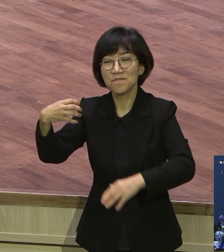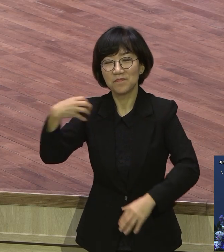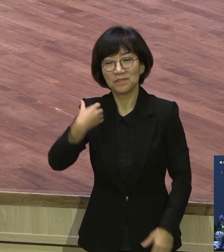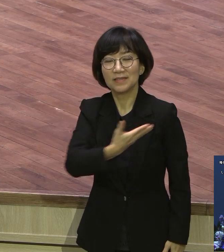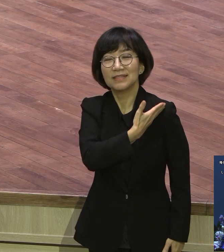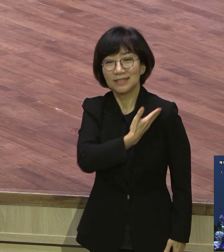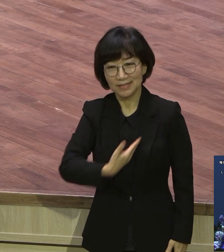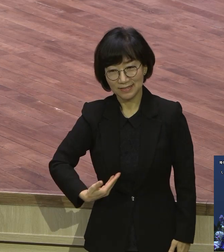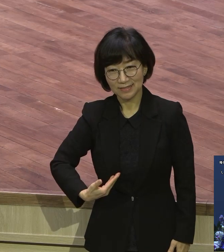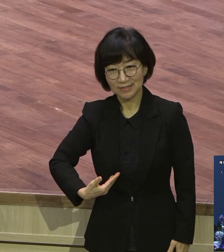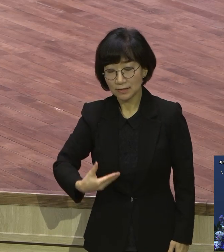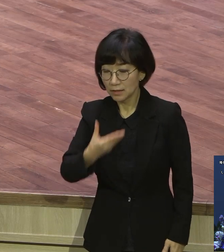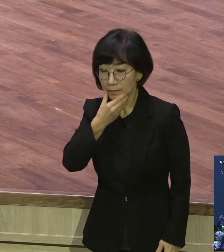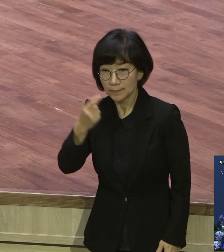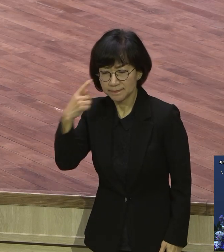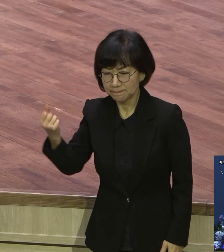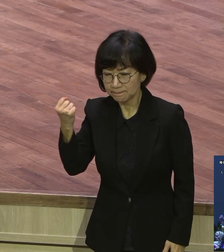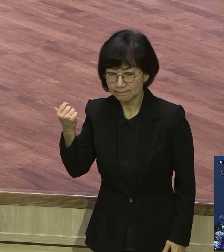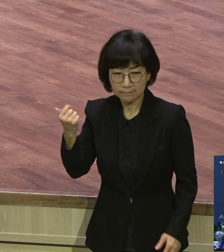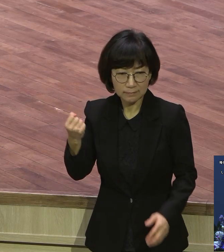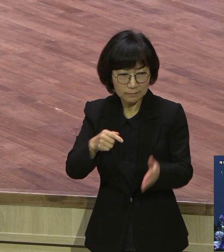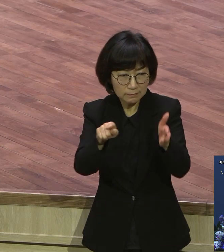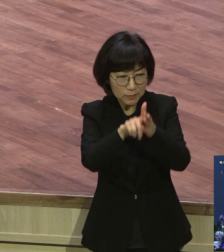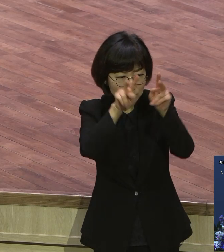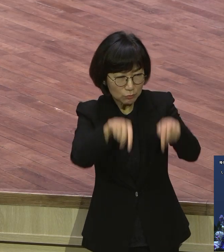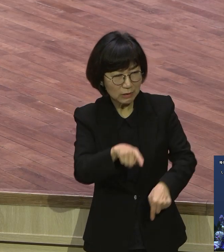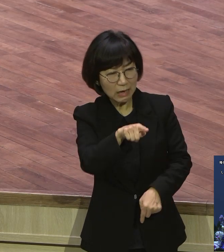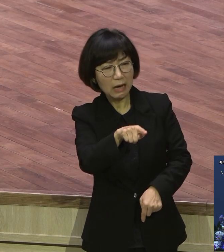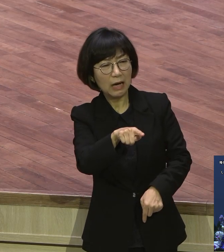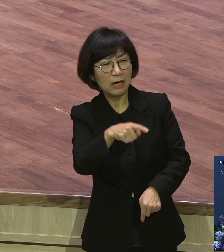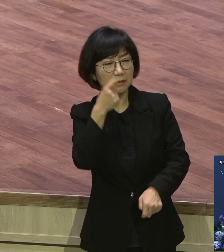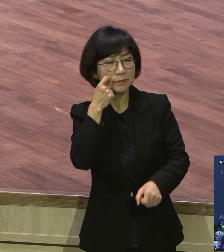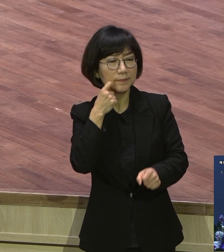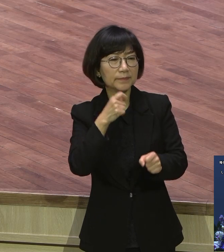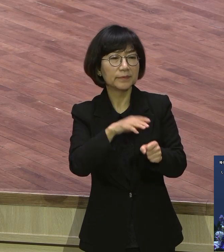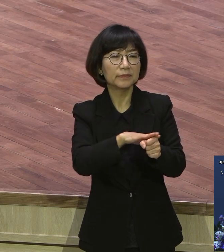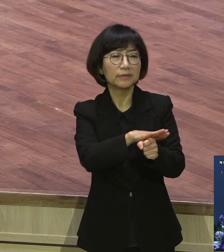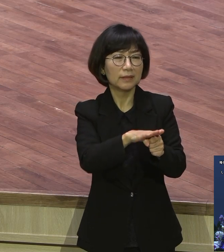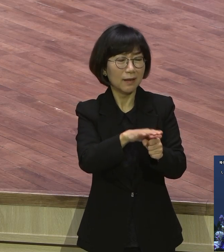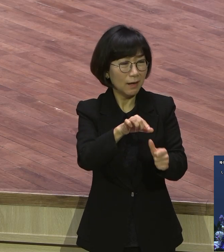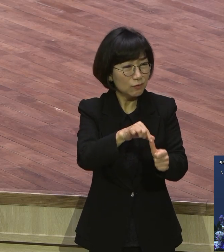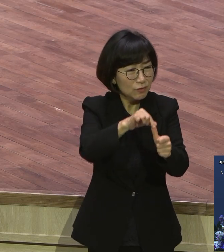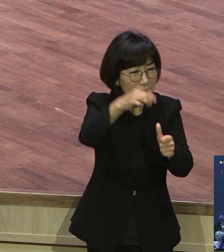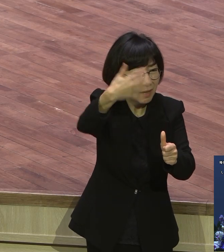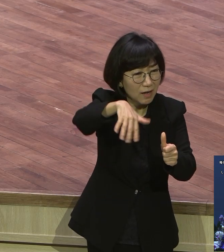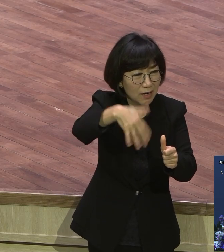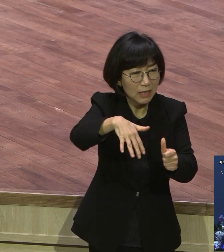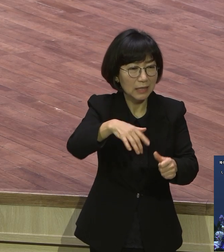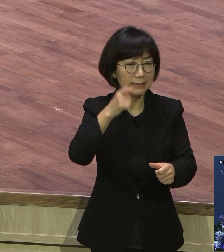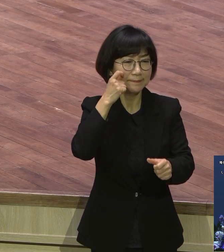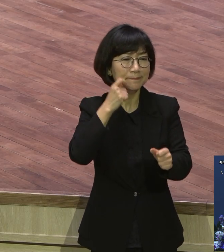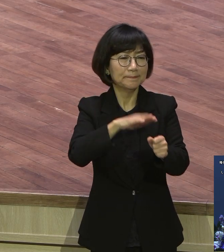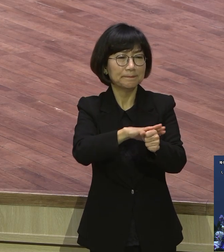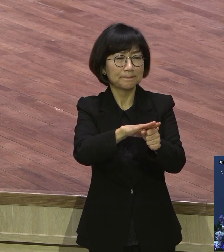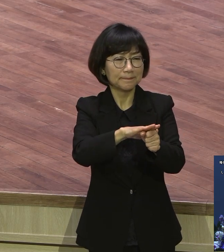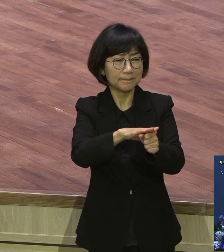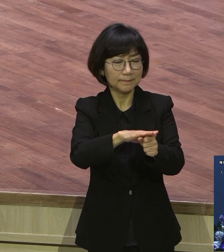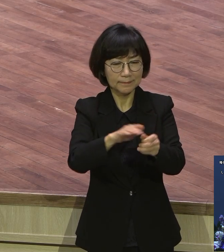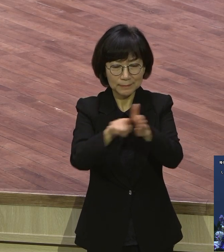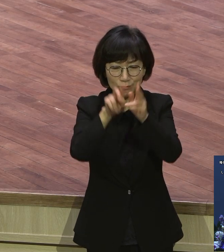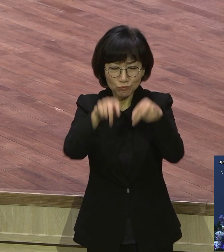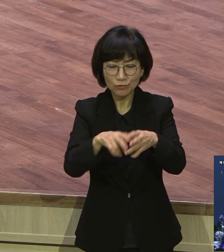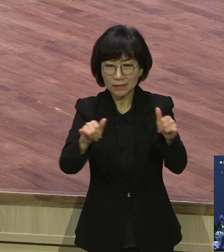영혼을 바라볼 때 너무 불쌍해져요 하나님 없이 사는 구원받지 못한 저의 영혼 불신자 6가지